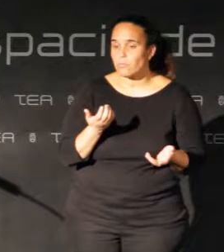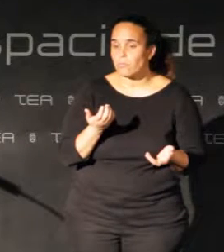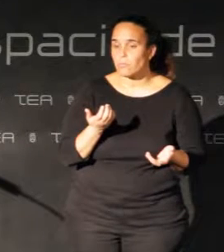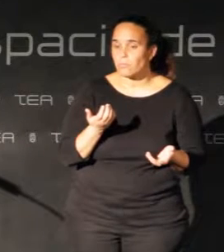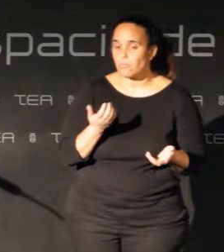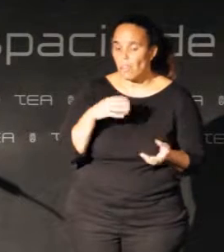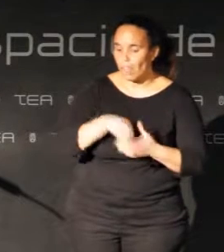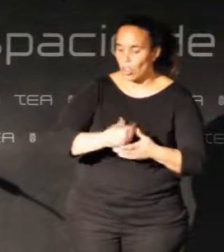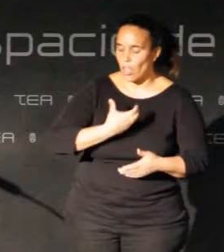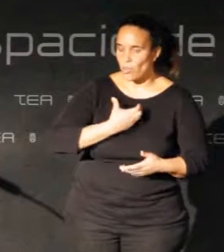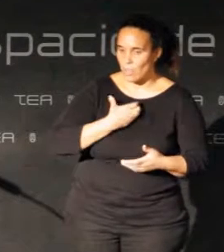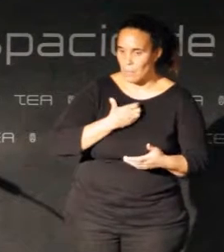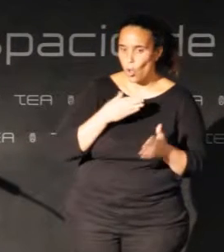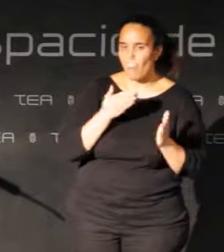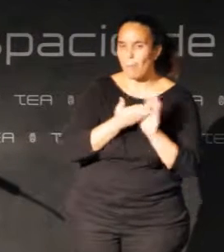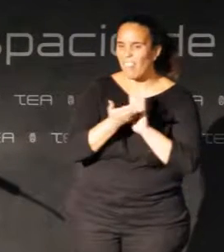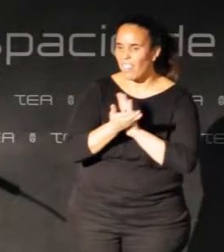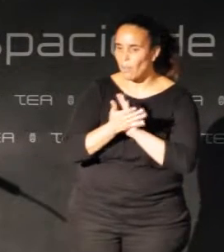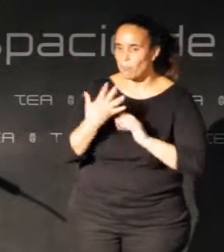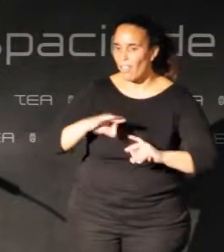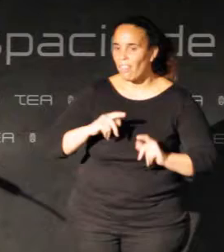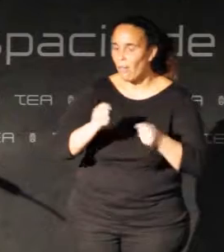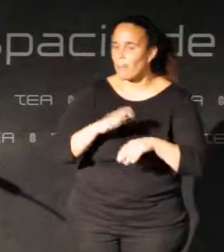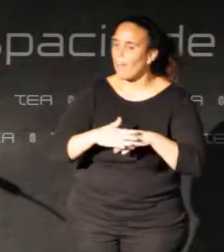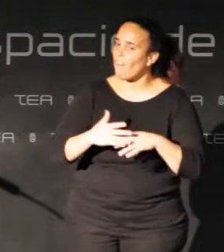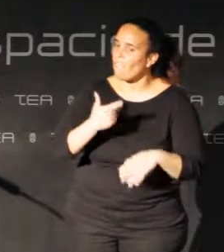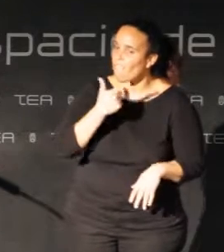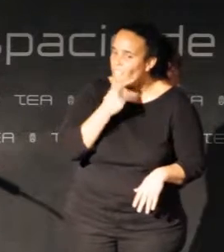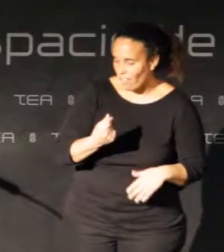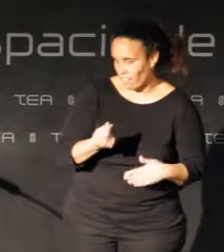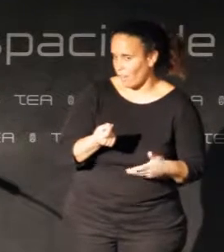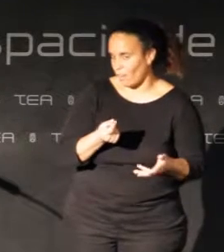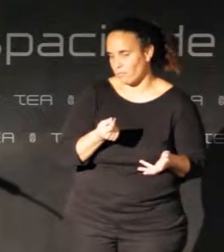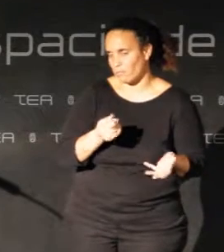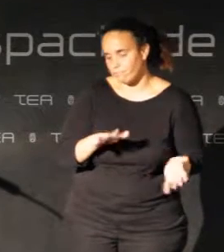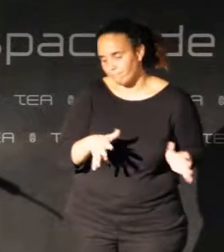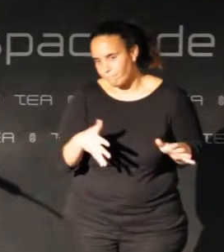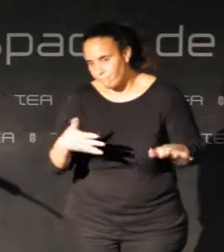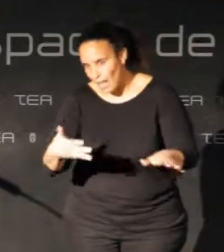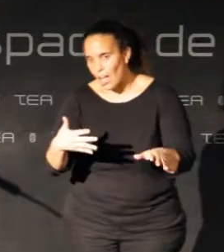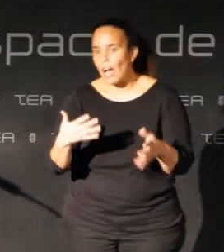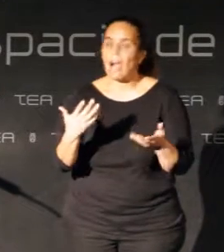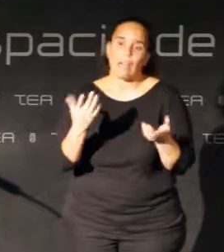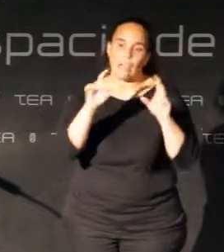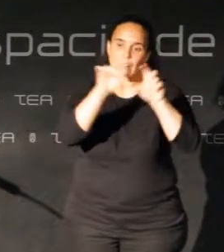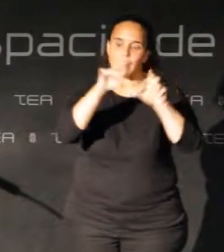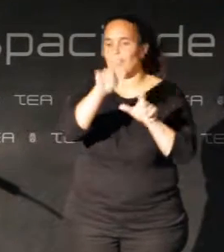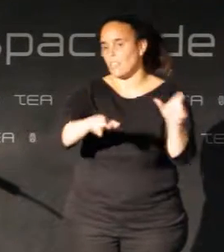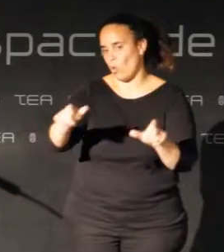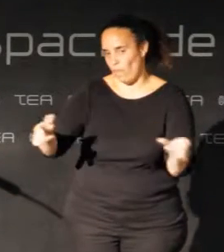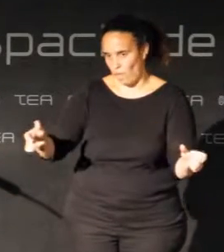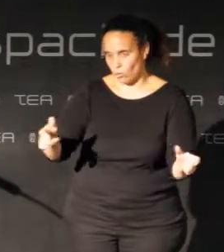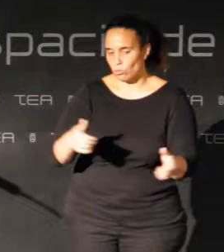pueden implementar para facilitar el camino a las entidades ciudadanas. Como